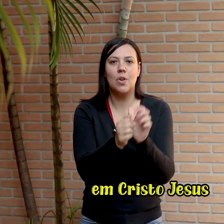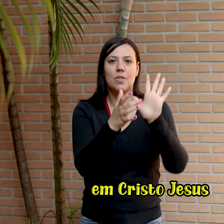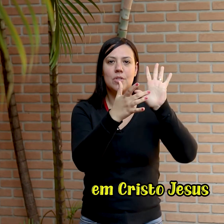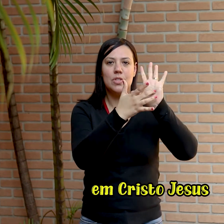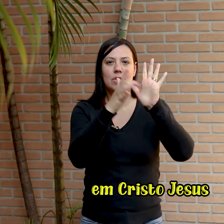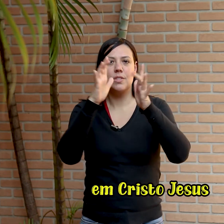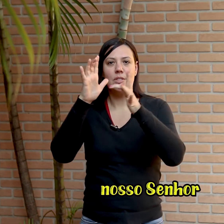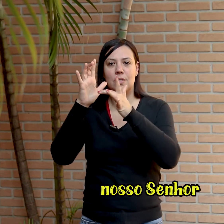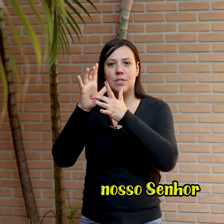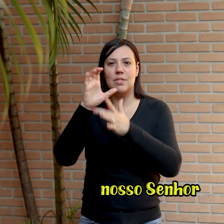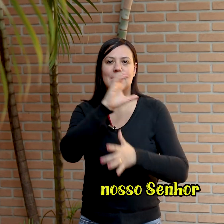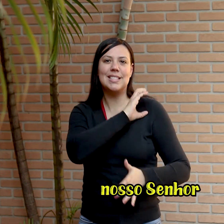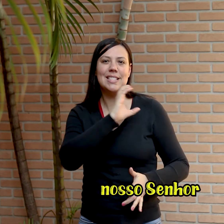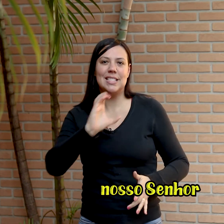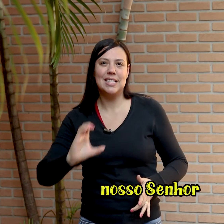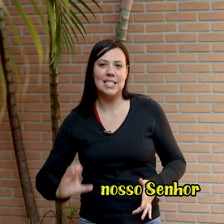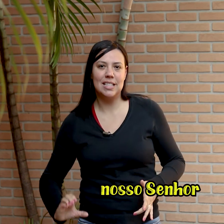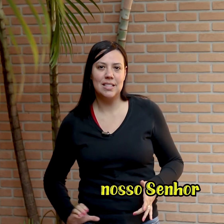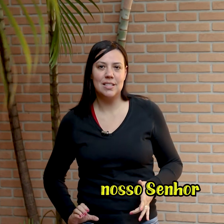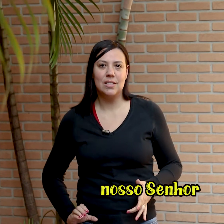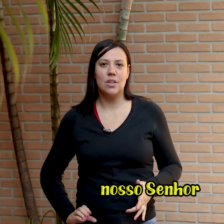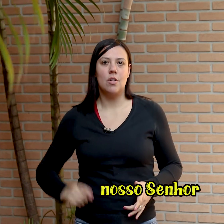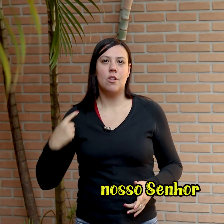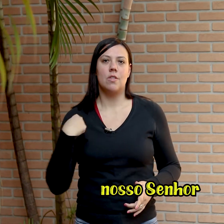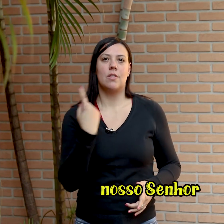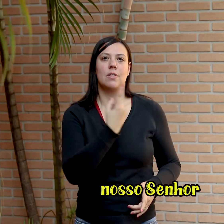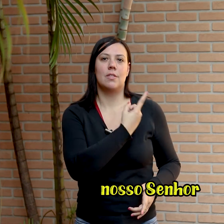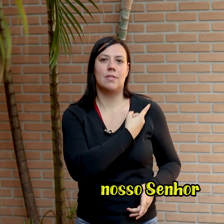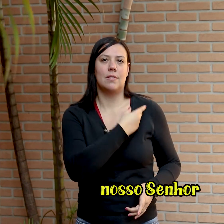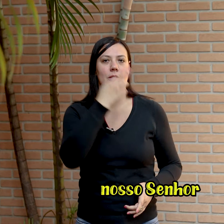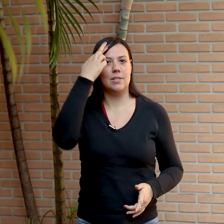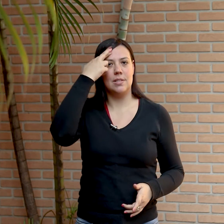Cristo Jesus, nosso Senhor.